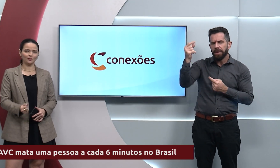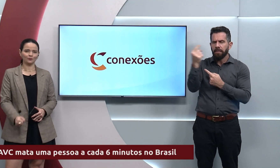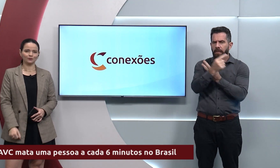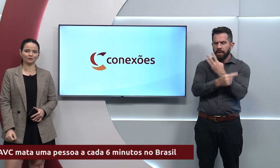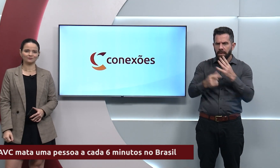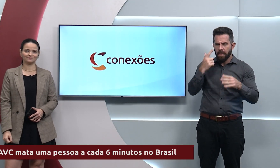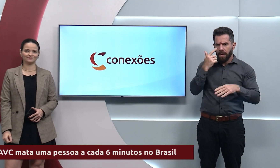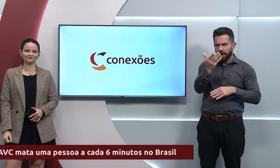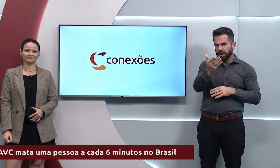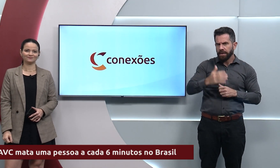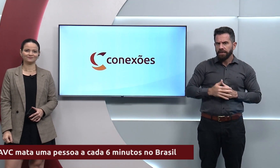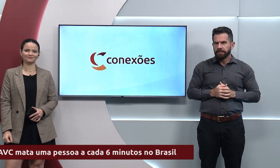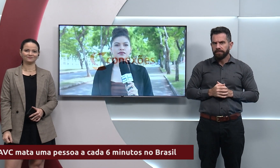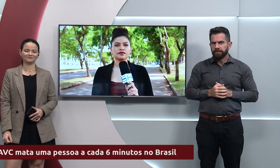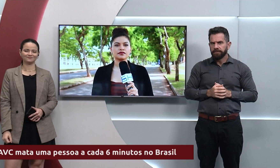conteúdo.